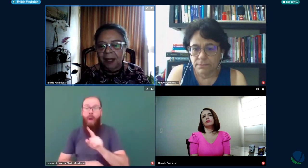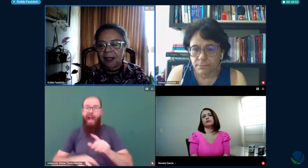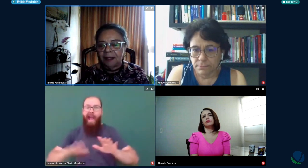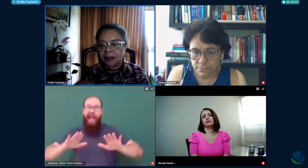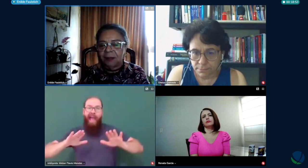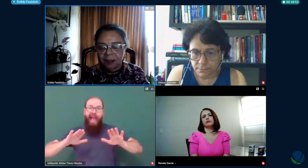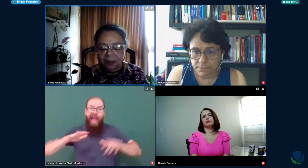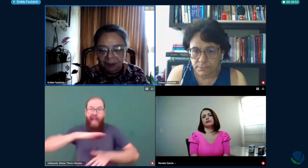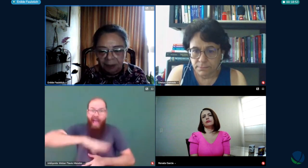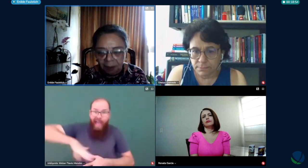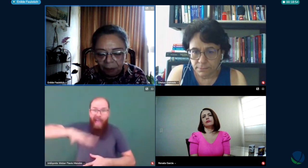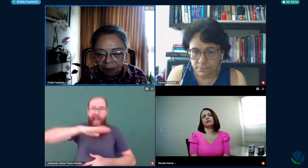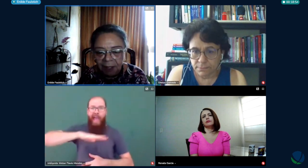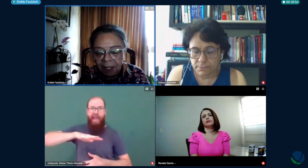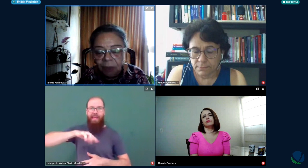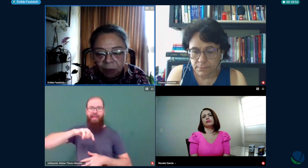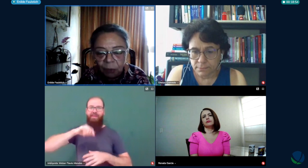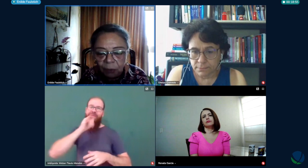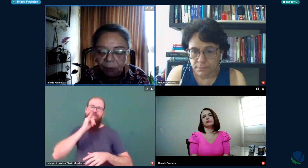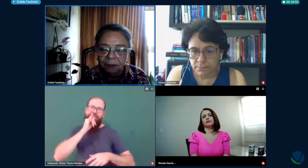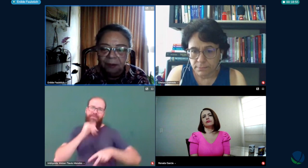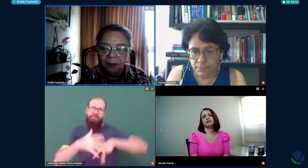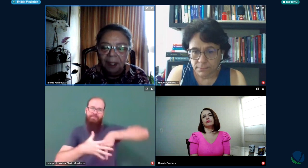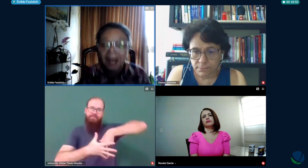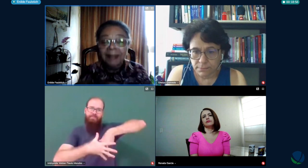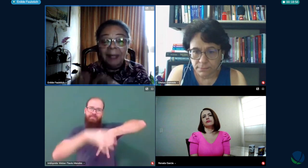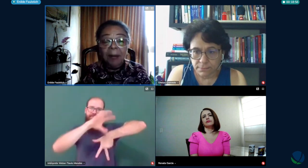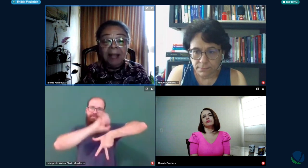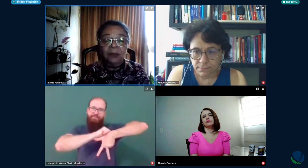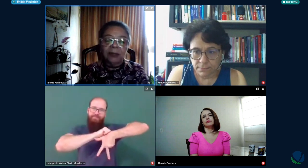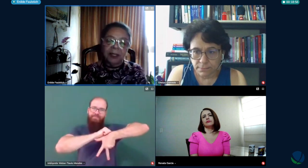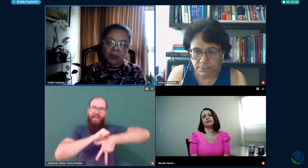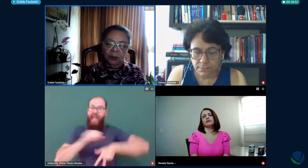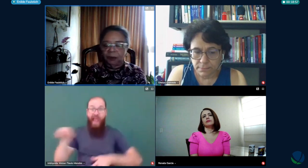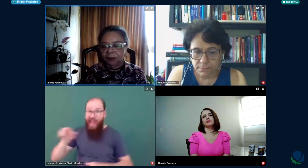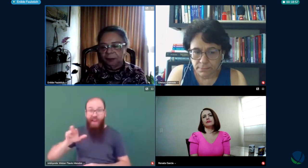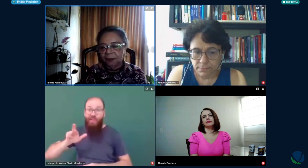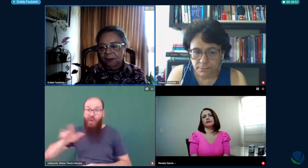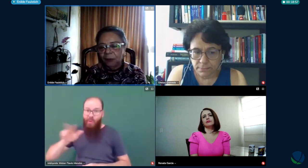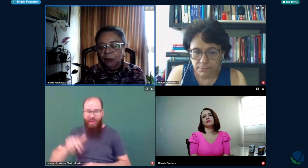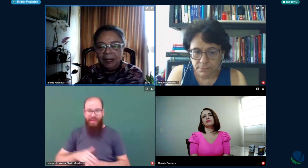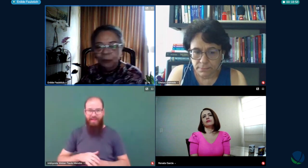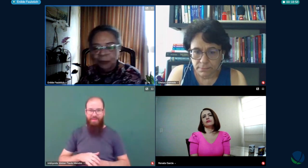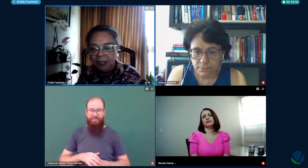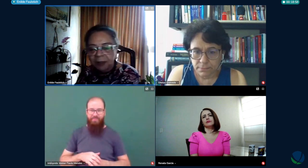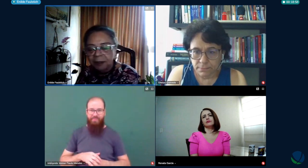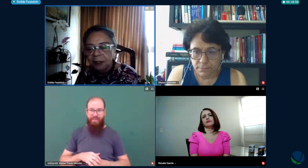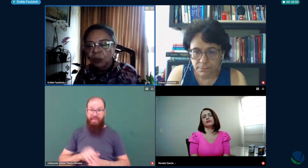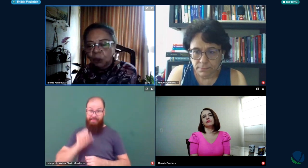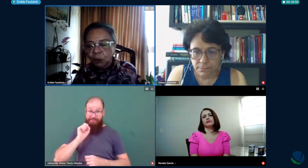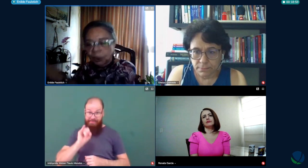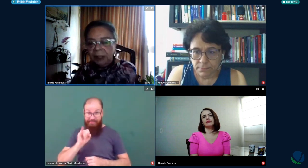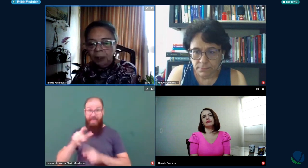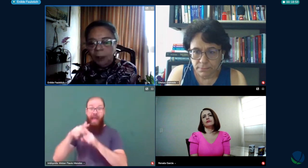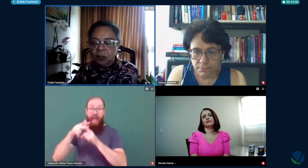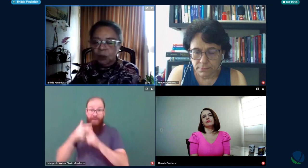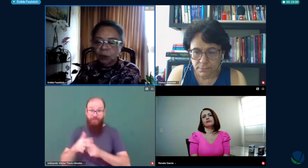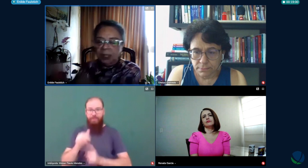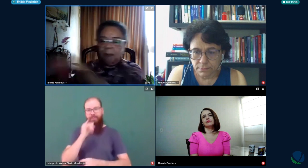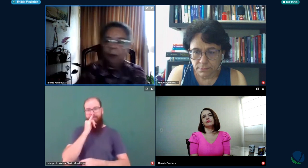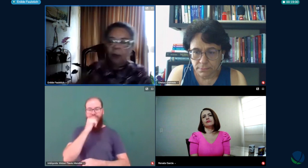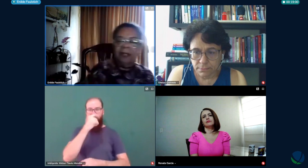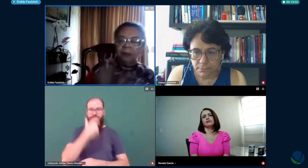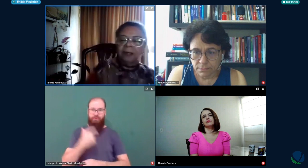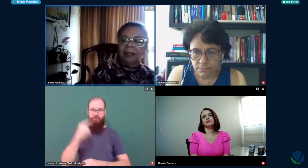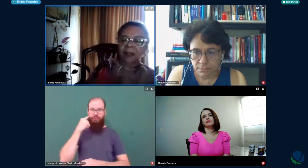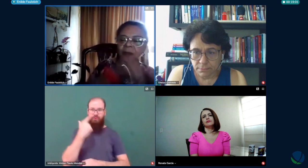daquela tese, entendeu? Ele é revisor. Ainda mais quando é de surdo. O que é que ele faz? Tudo que não é de surdo,